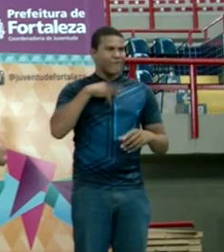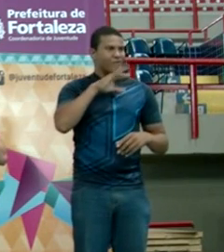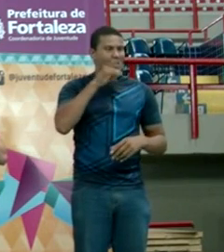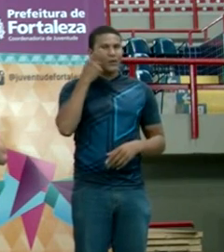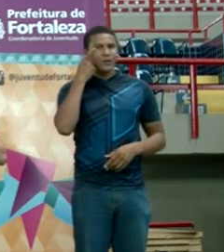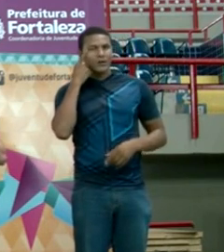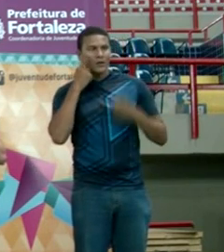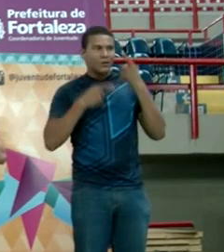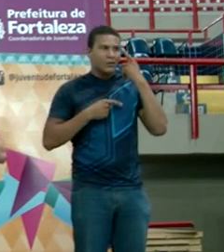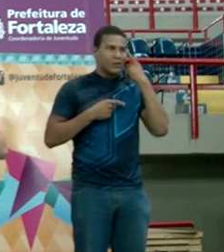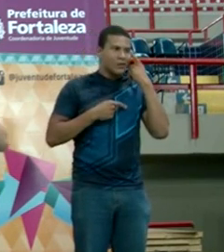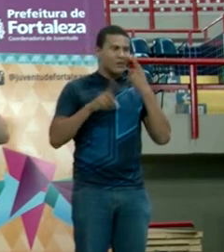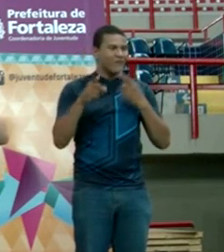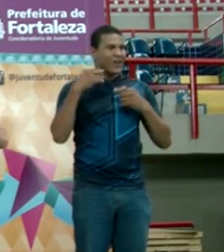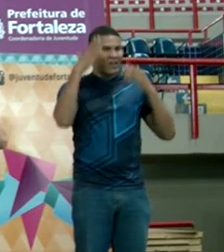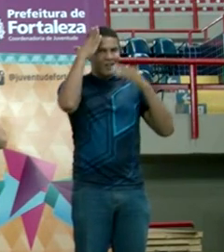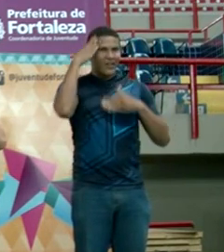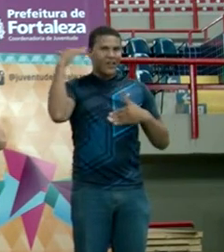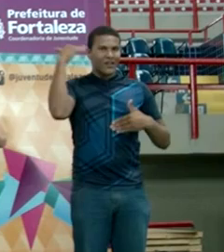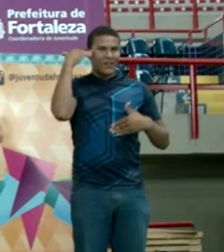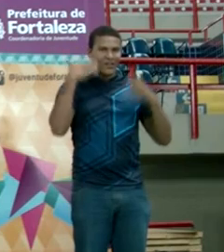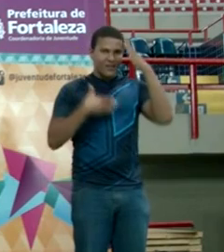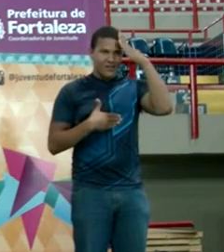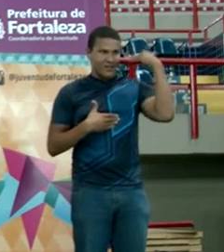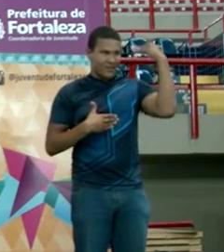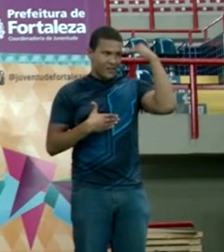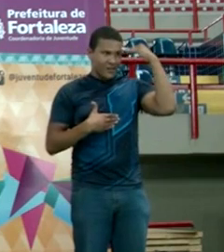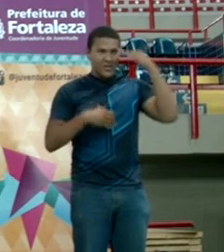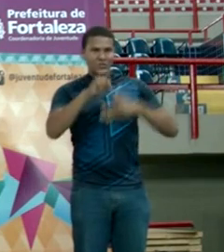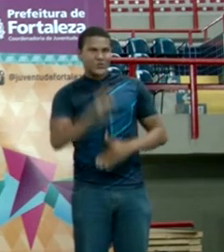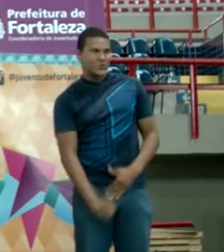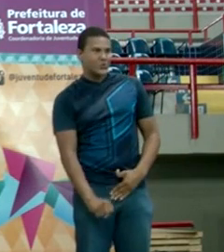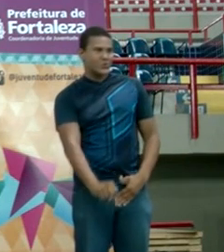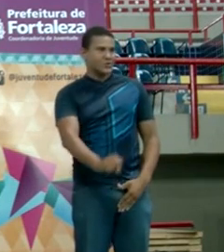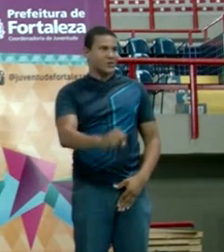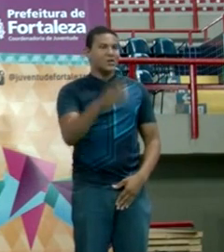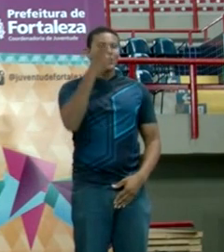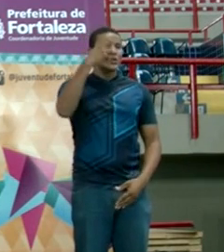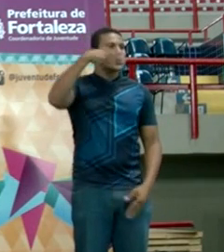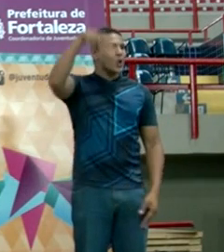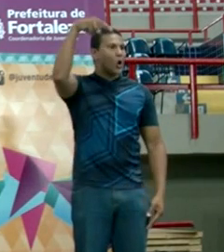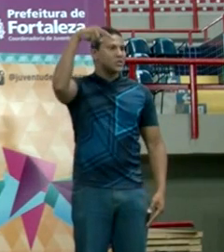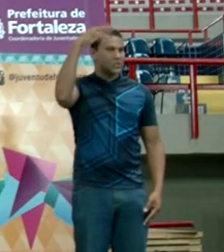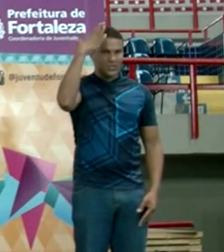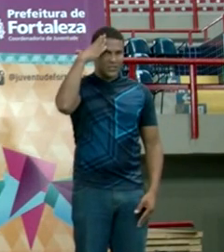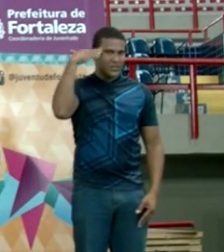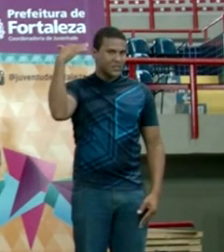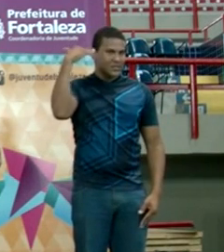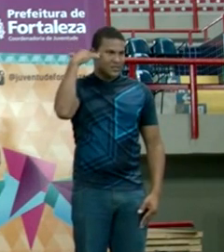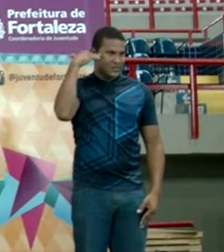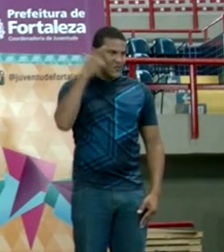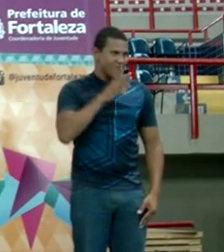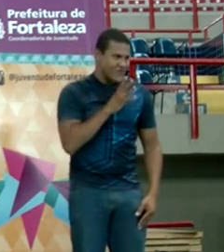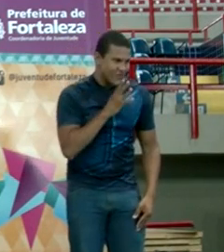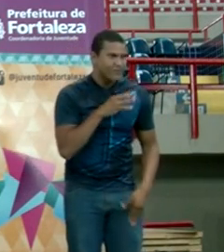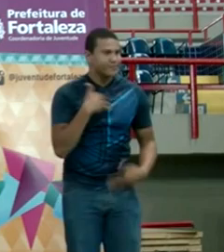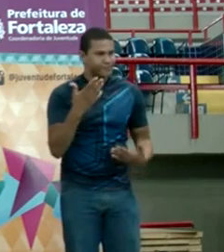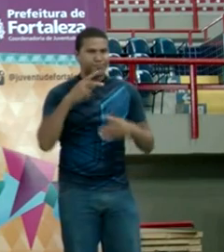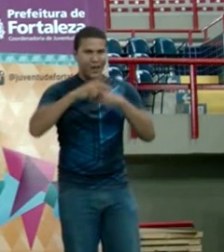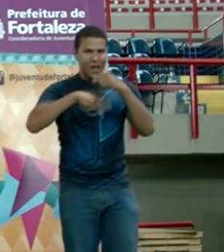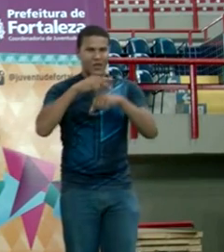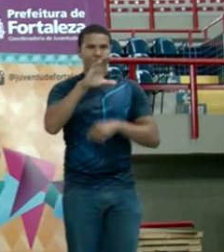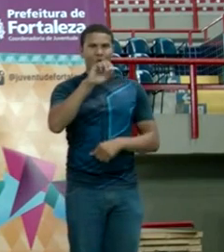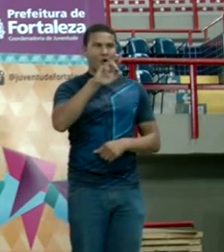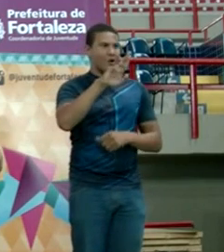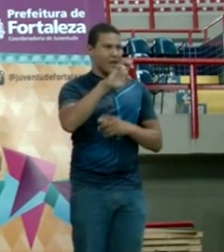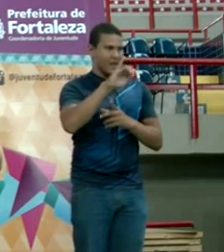Coreias. Tá? Na Guerra da Coreia, a Coreia do Sul recebeu treinamento americano, recebeu apoio